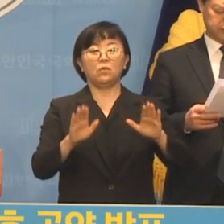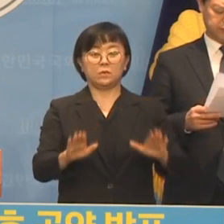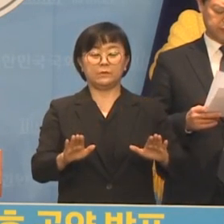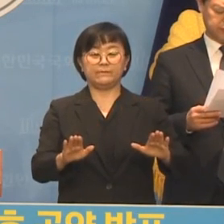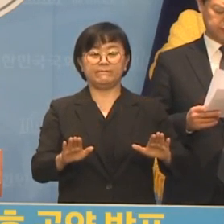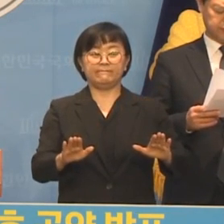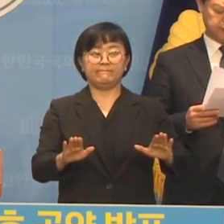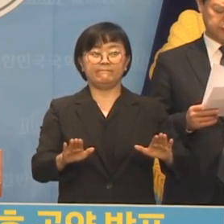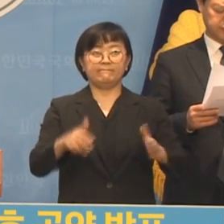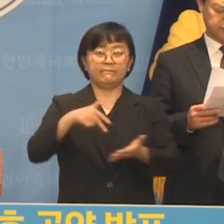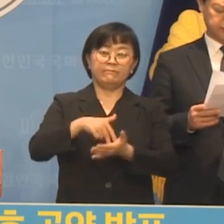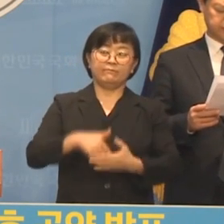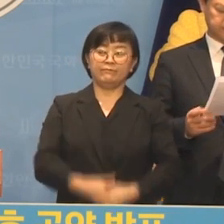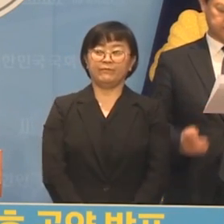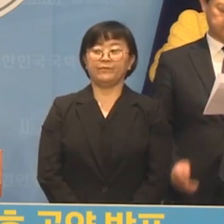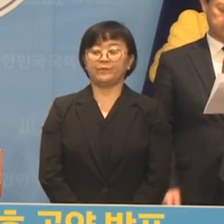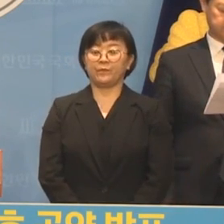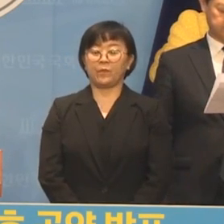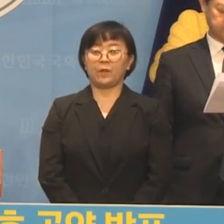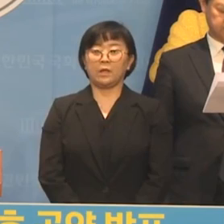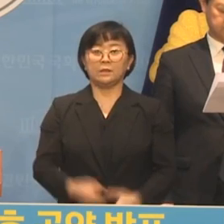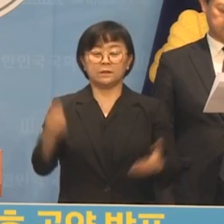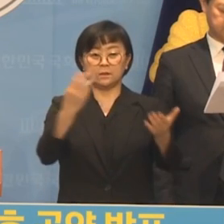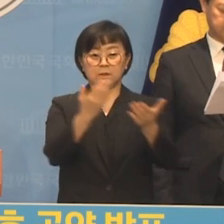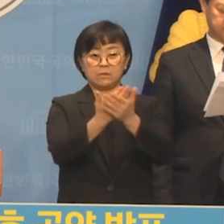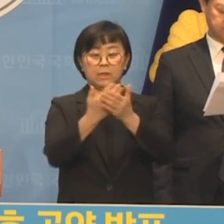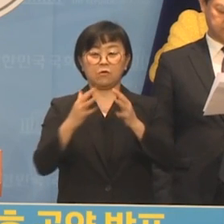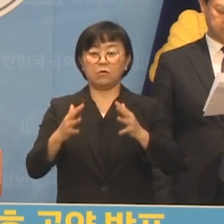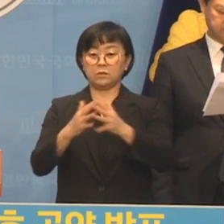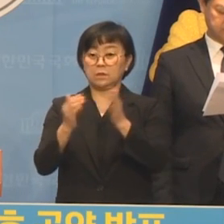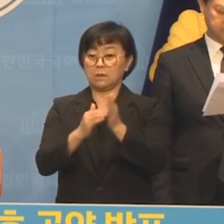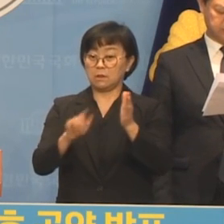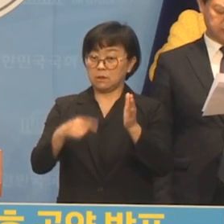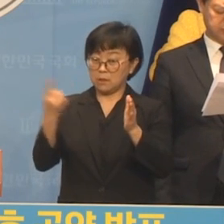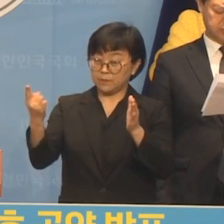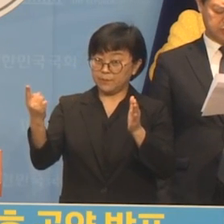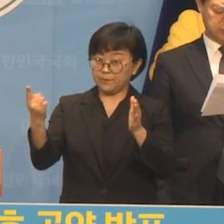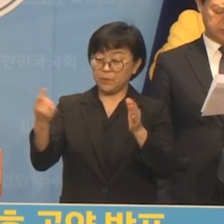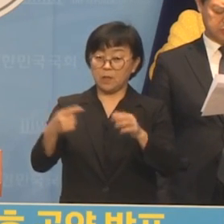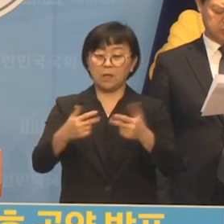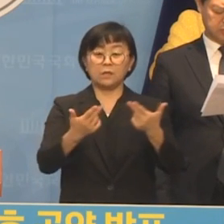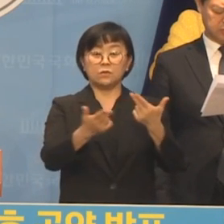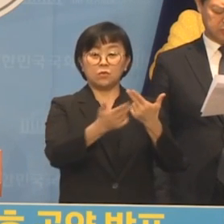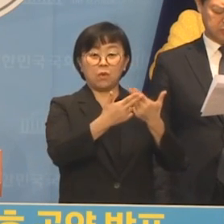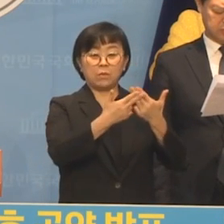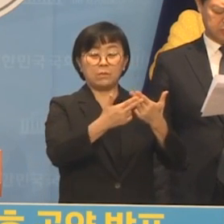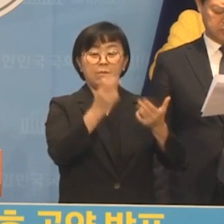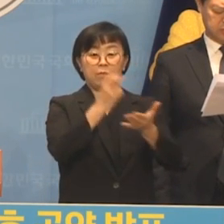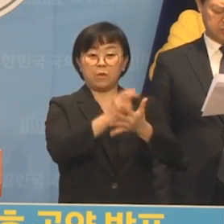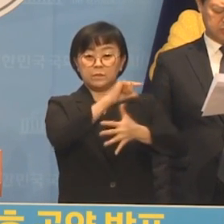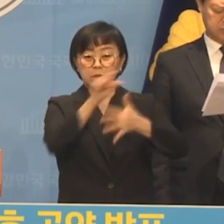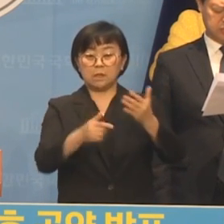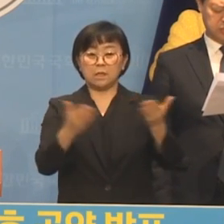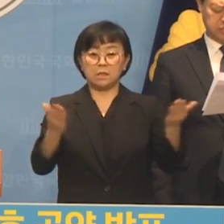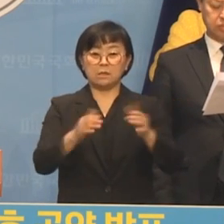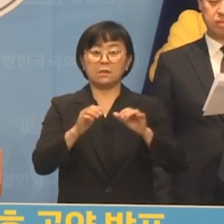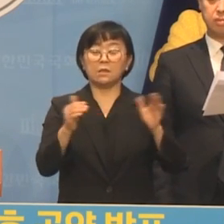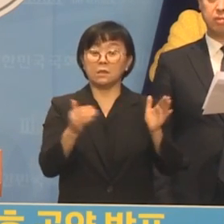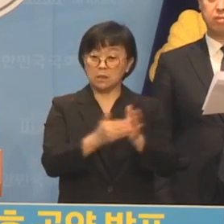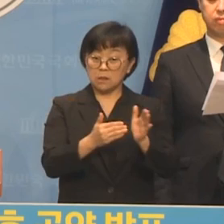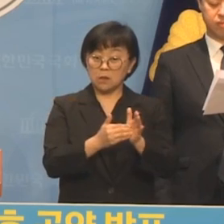자리에 섰습니다. 재개발, 재건축이 끝나면 조합은 적법한 절차에 따라 업무를